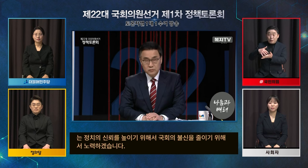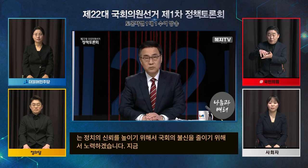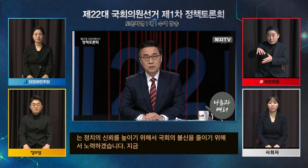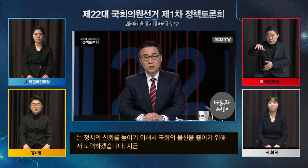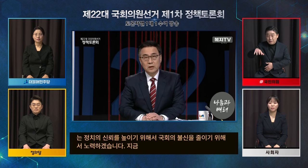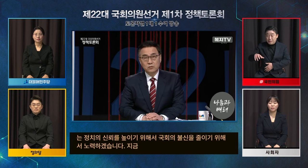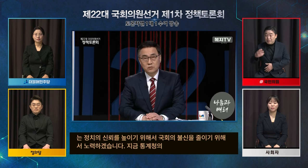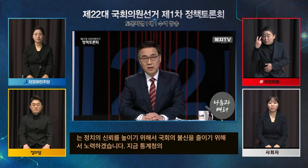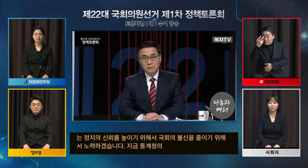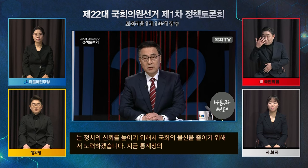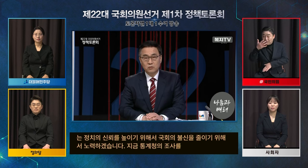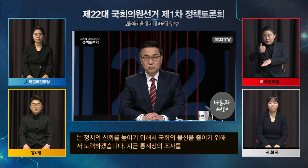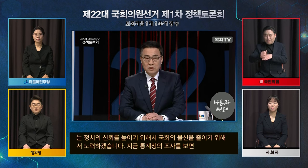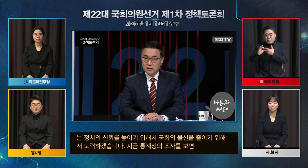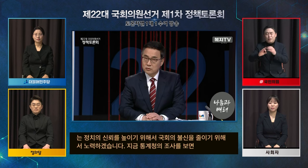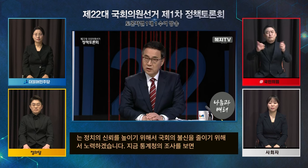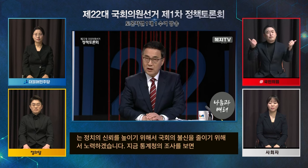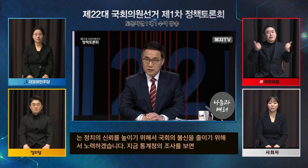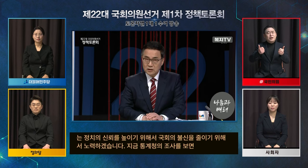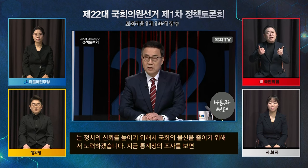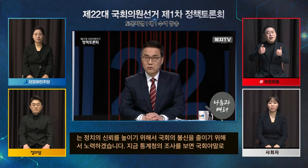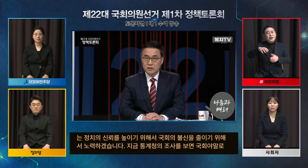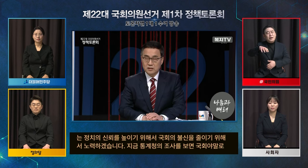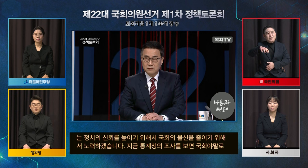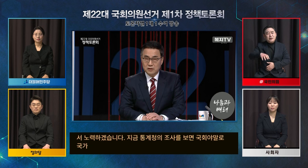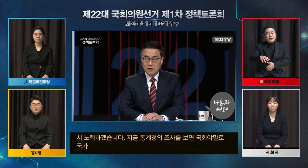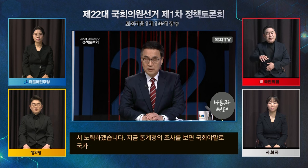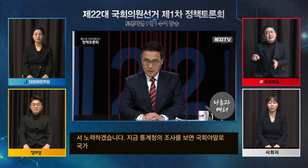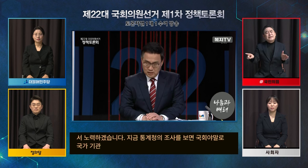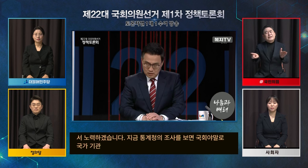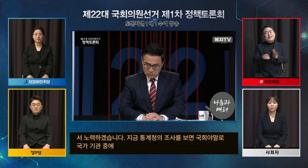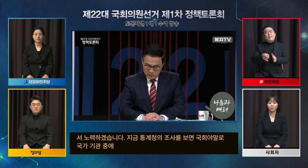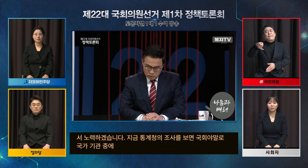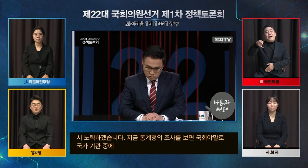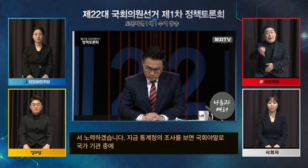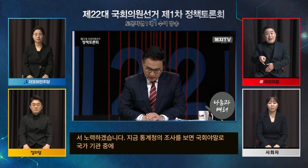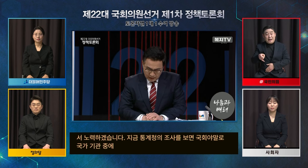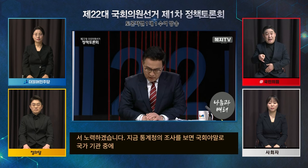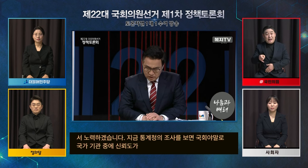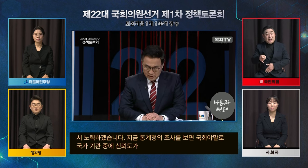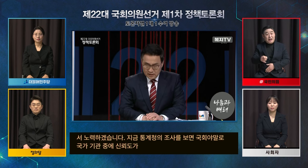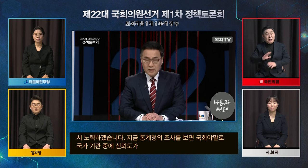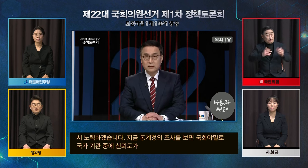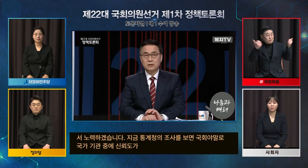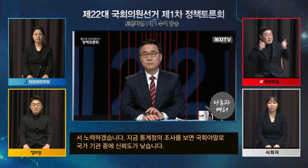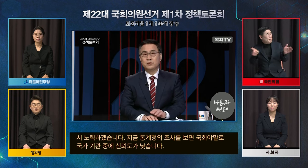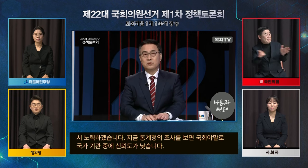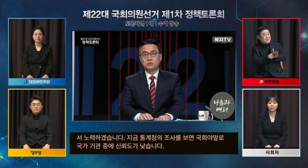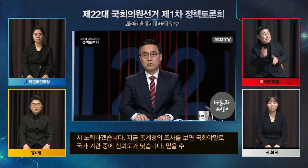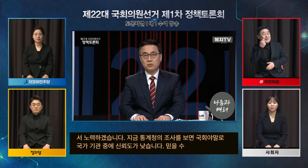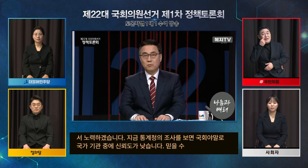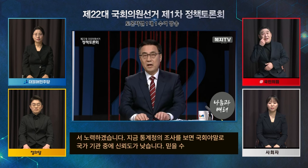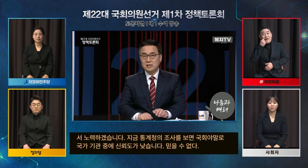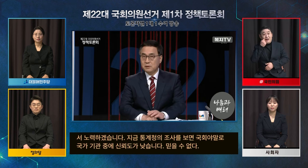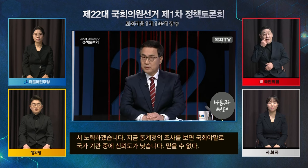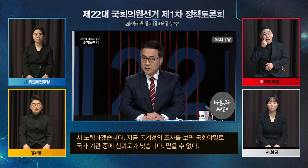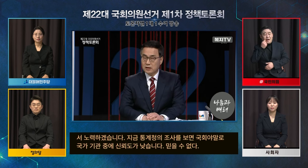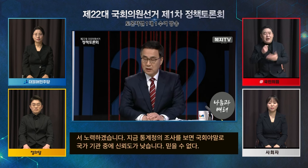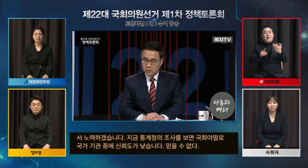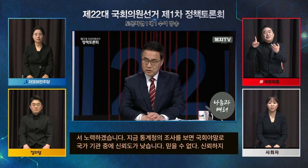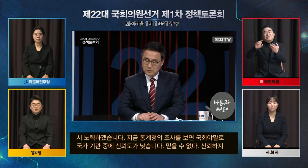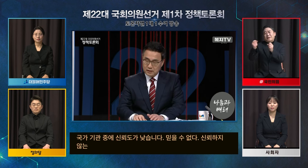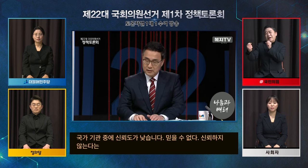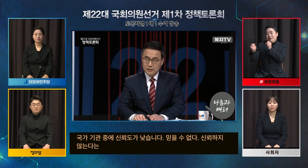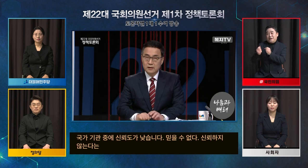우리 국회야말로 국가기관 중에 가장 신뢰도가 나왔습니다. 믿을 수 없다, 아예 신뢰하지 않다는 조사도 81%